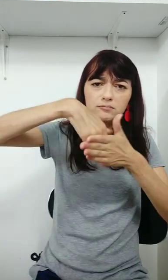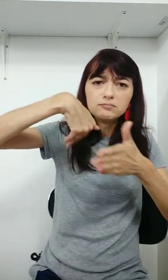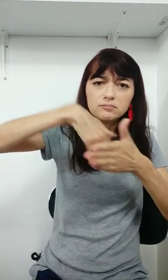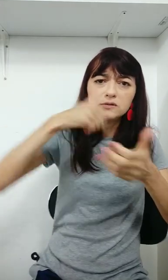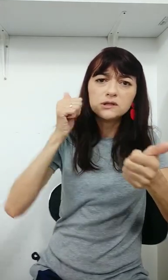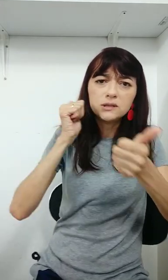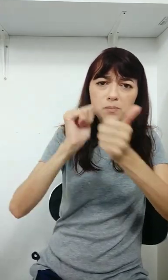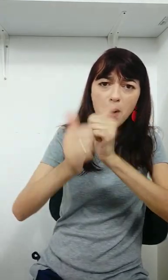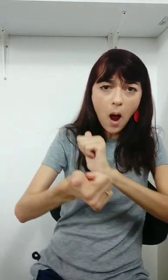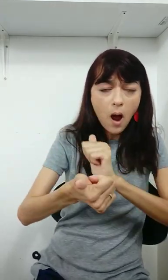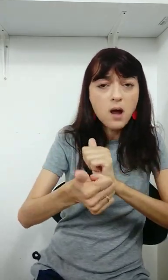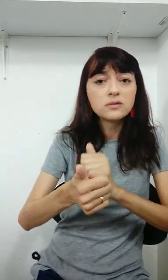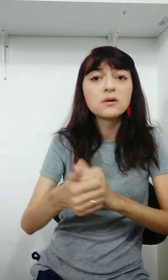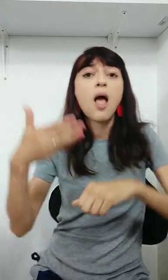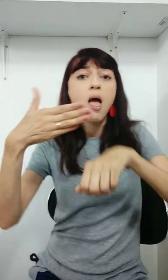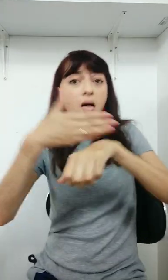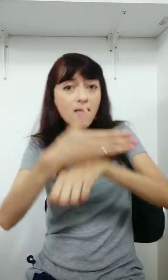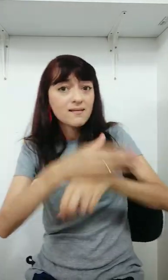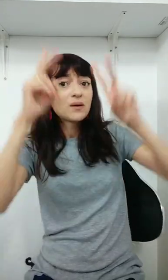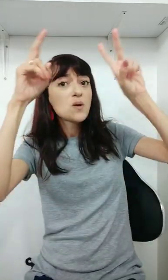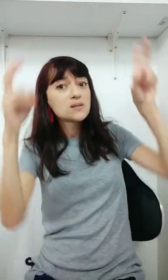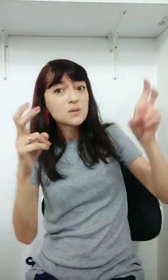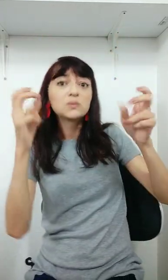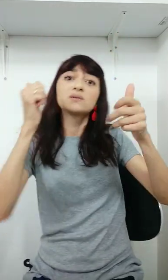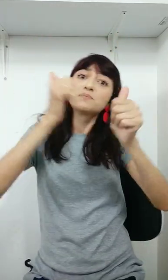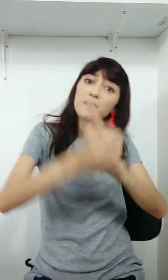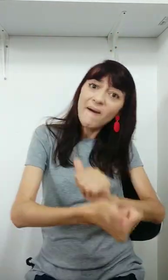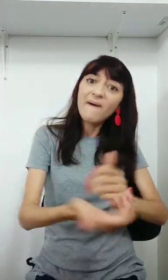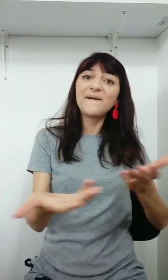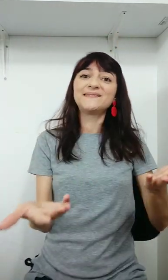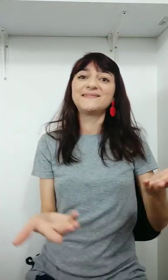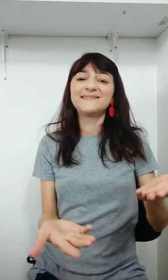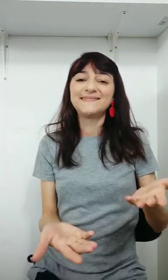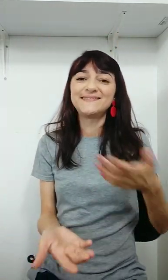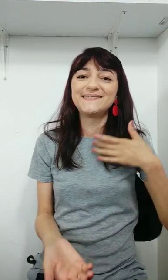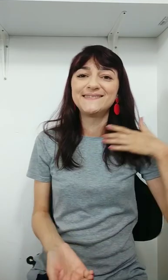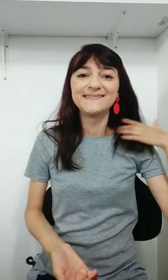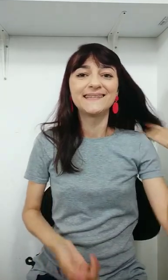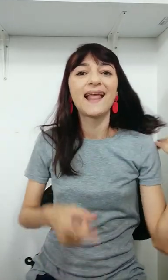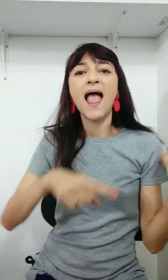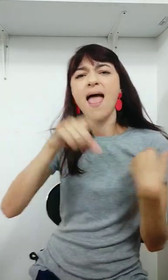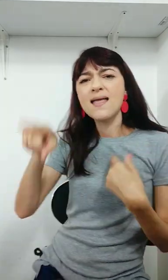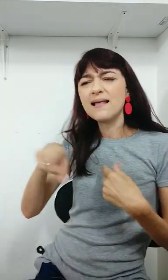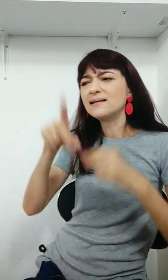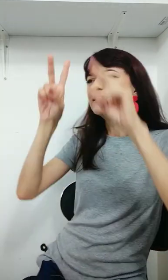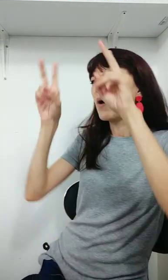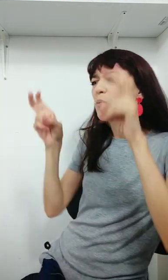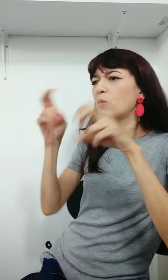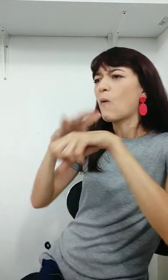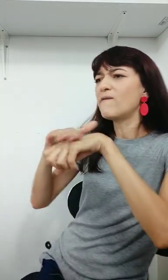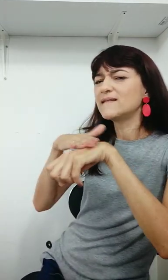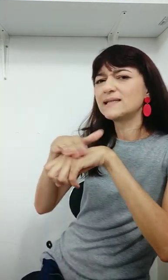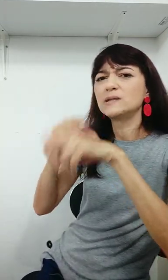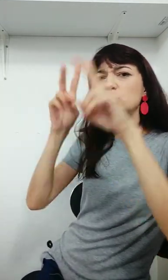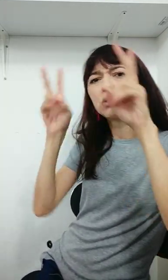né? Converse também sobre aqueles assuntos de interesse deles. Eles estão conversando sobre futebol, sobre esporte, e de repente você chega, qual que é o sinal disso?